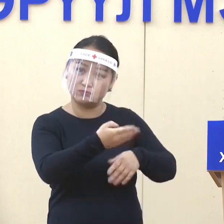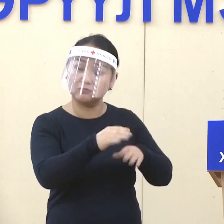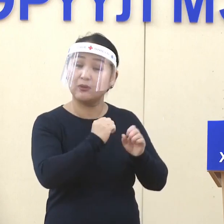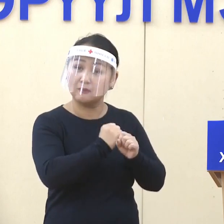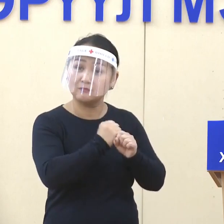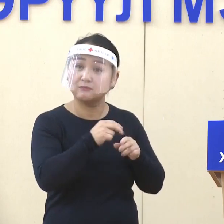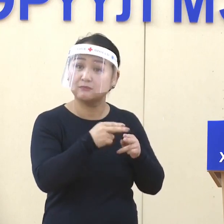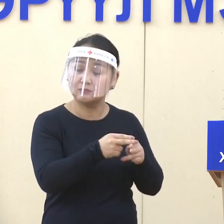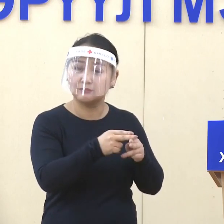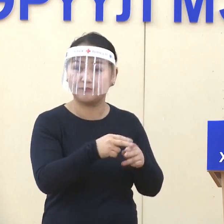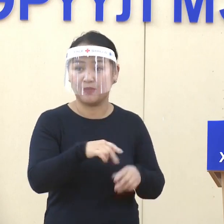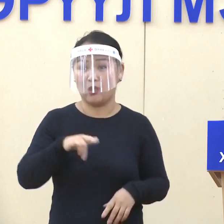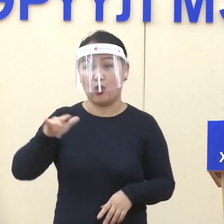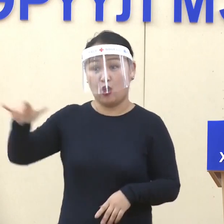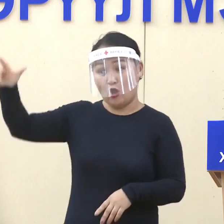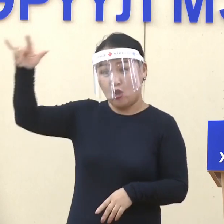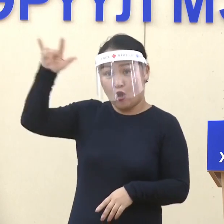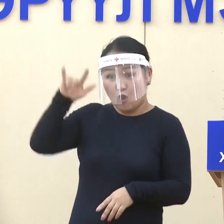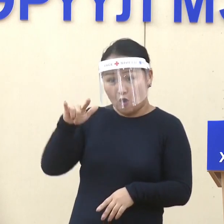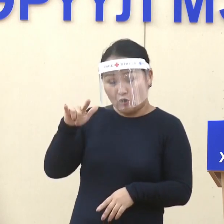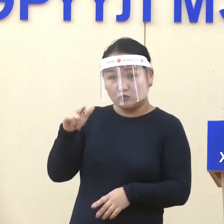үүргийн тусгай онгоцоор ирсэн